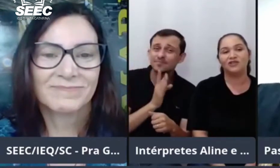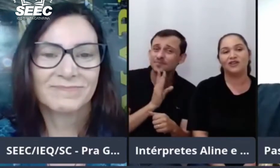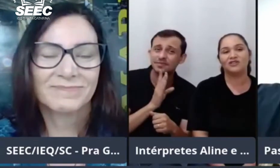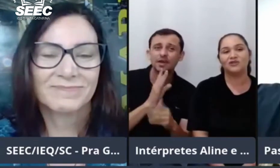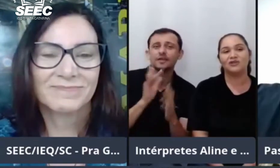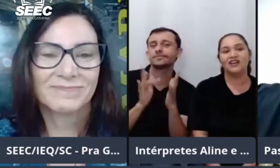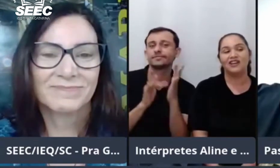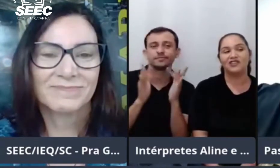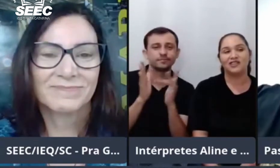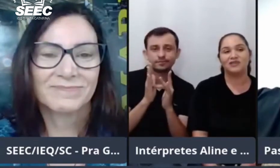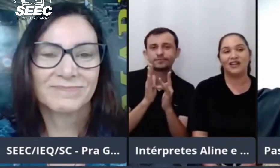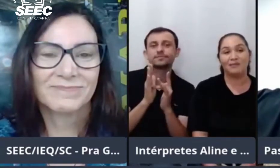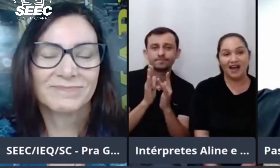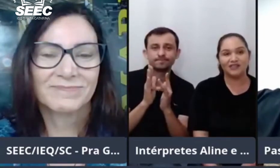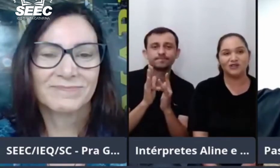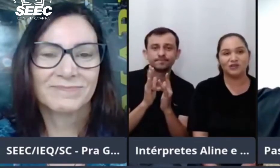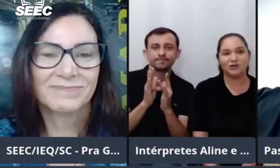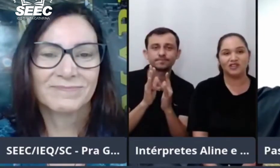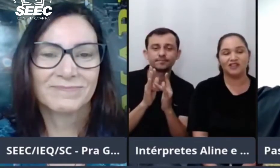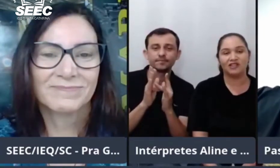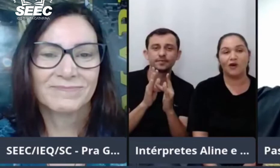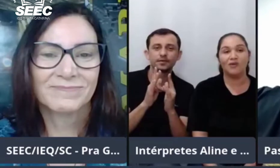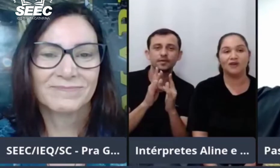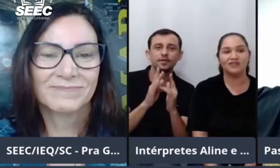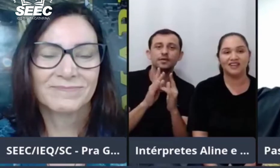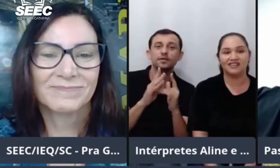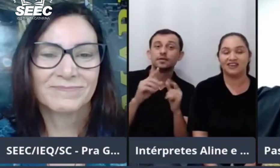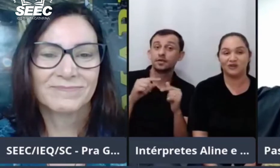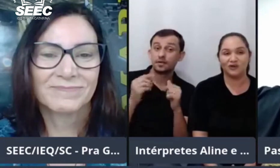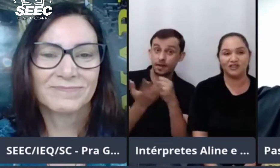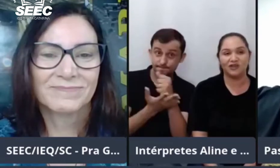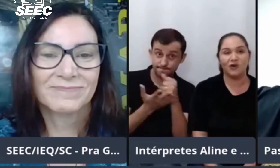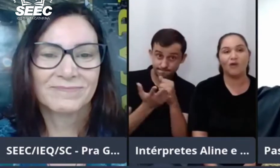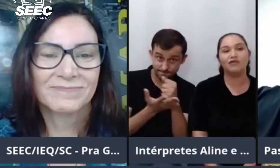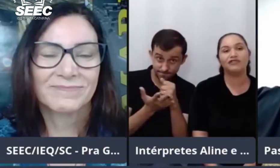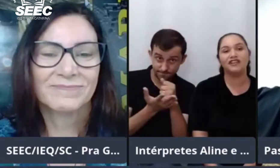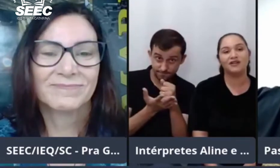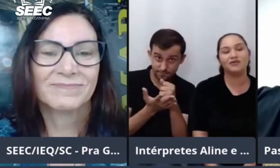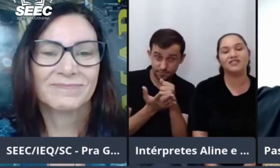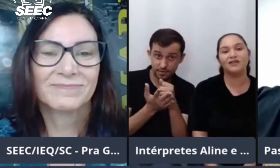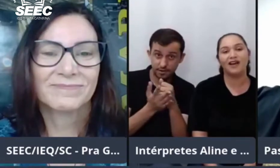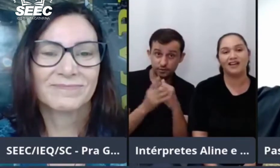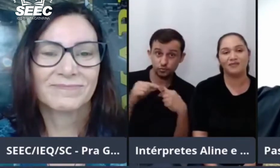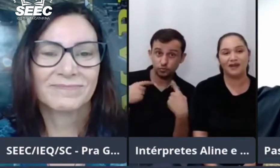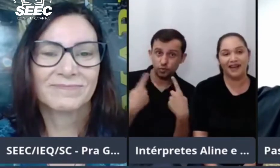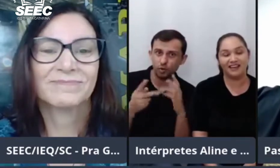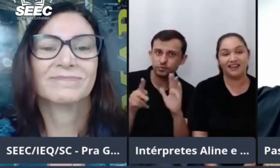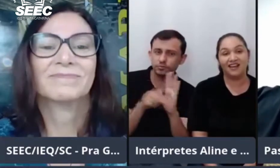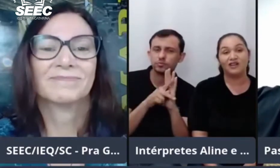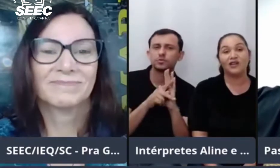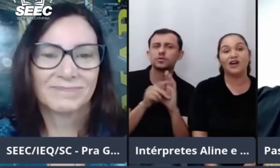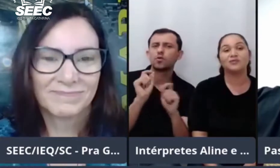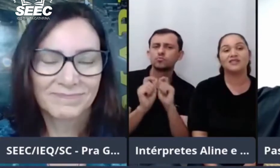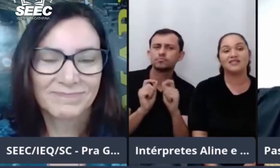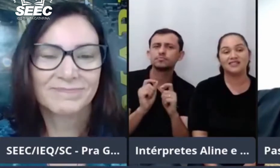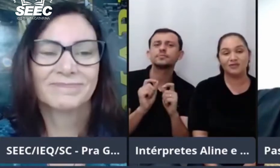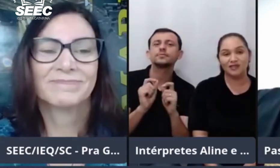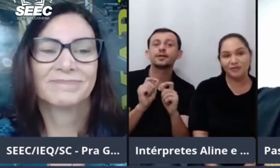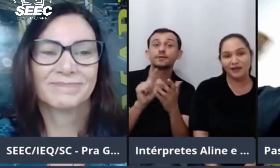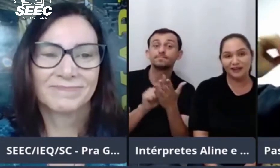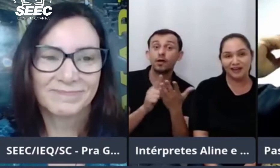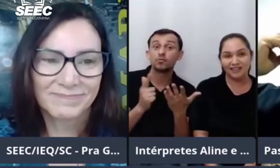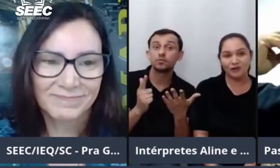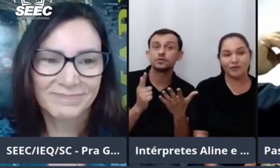gente sempre tem a base do nosso projeto, que é Romanos 10:14, como ouvirão se não há quem pregue? Nós